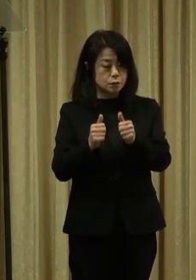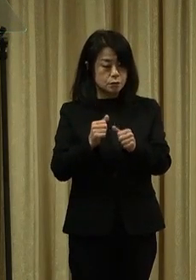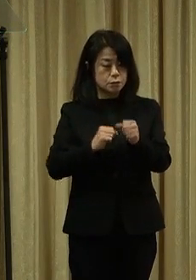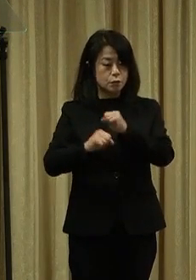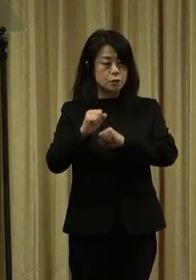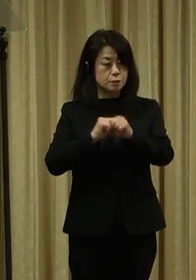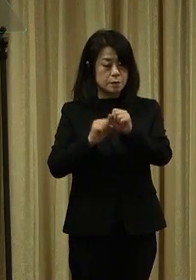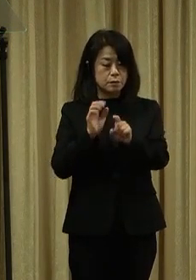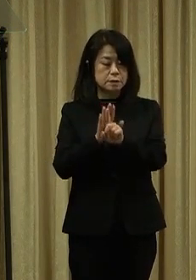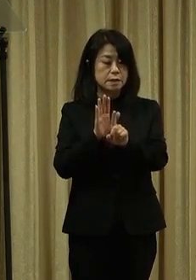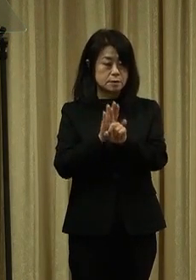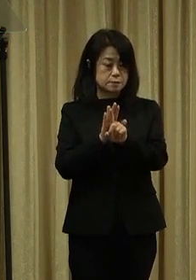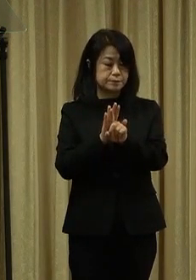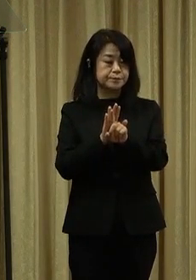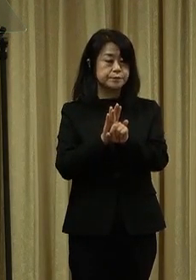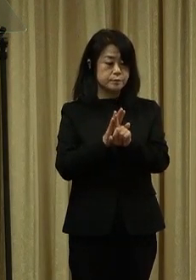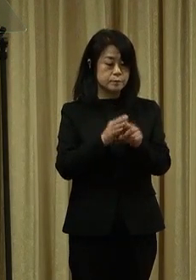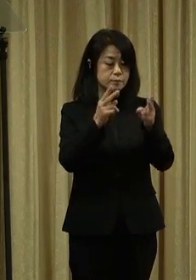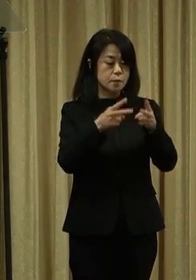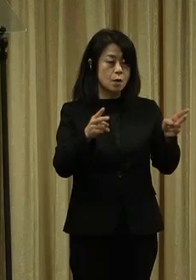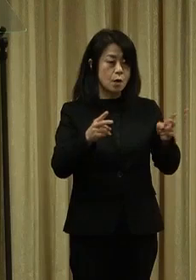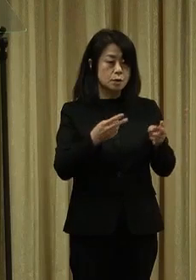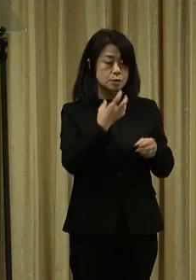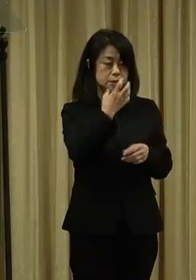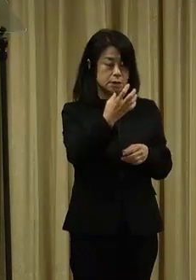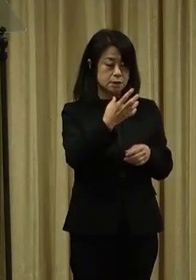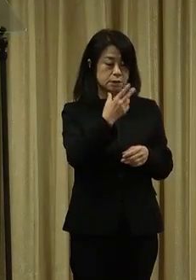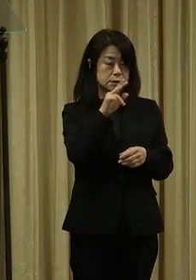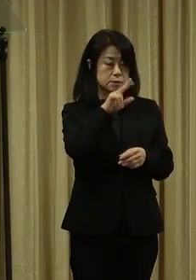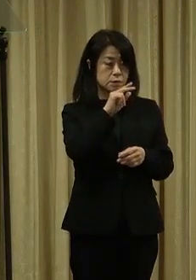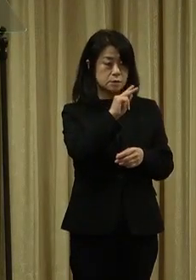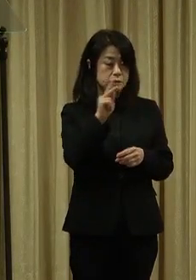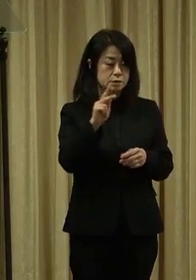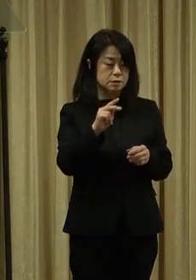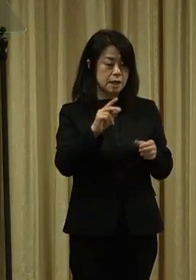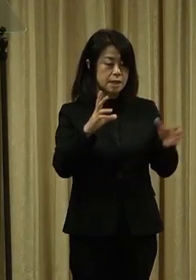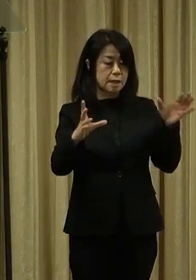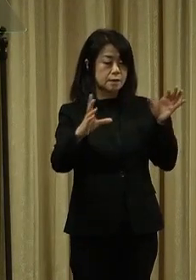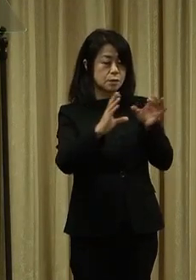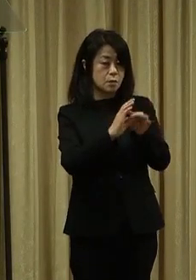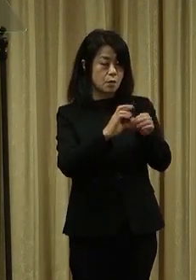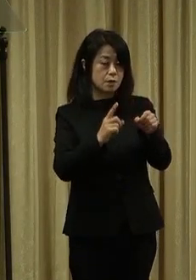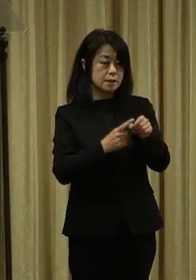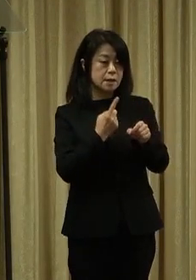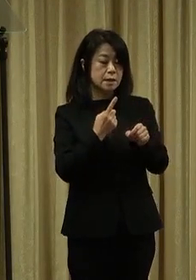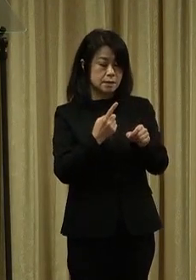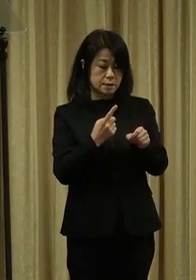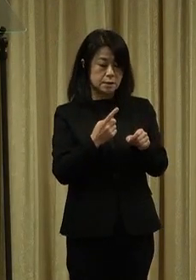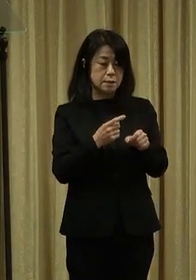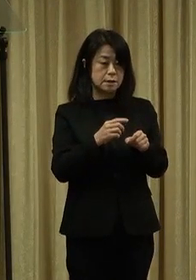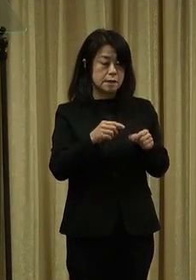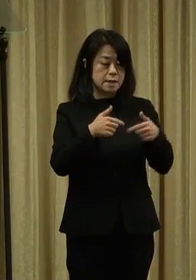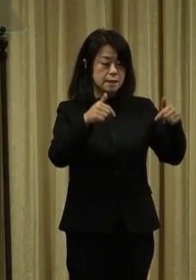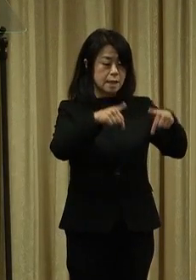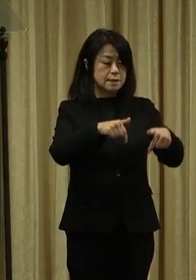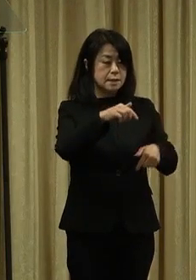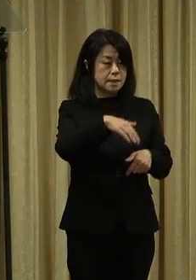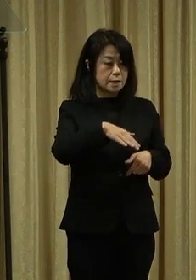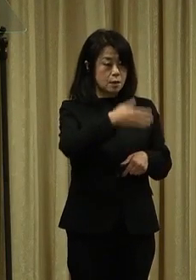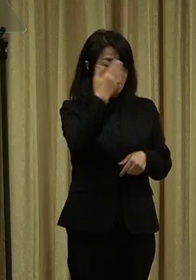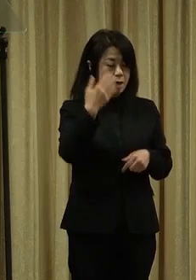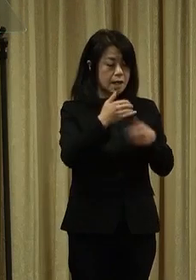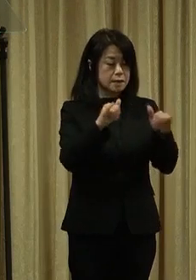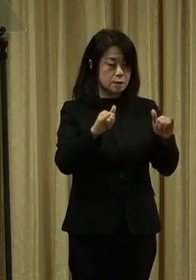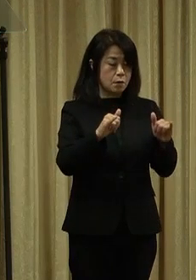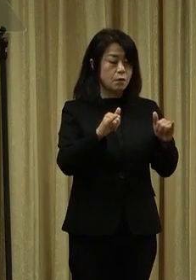して支援するほか北陸新幹線の敦賀開業をチャンスとして関西圏在住の若者のネットワ